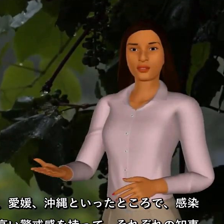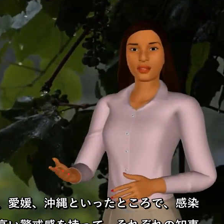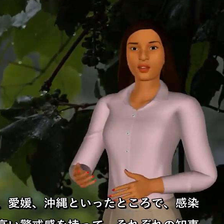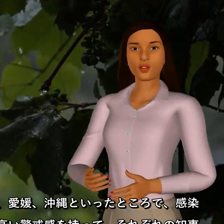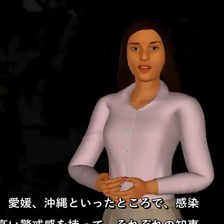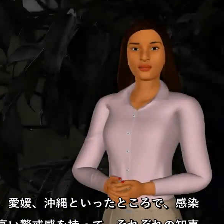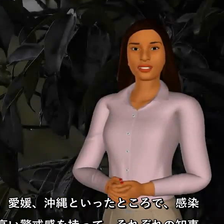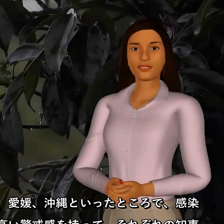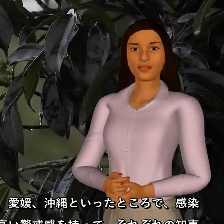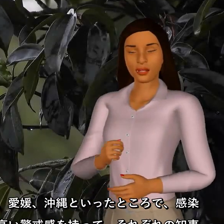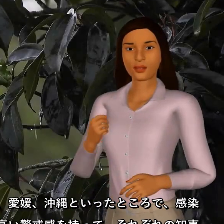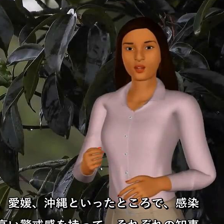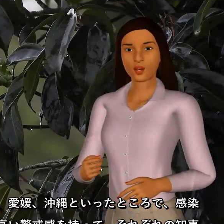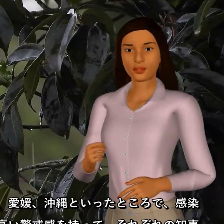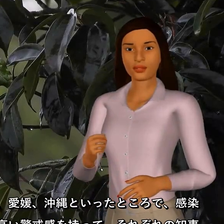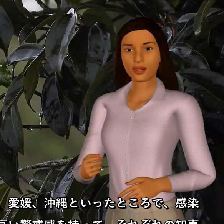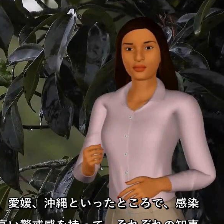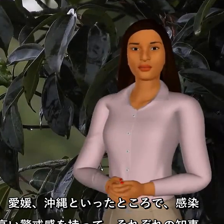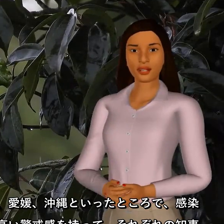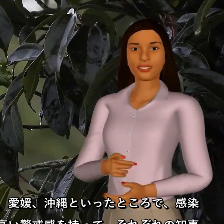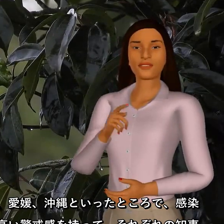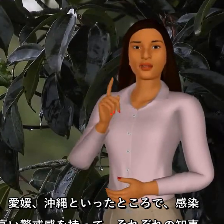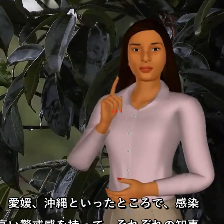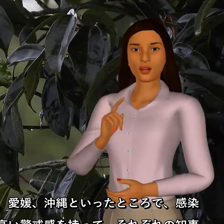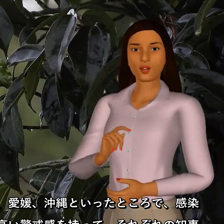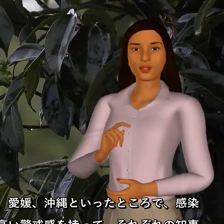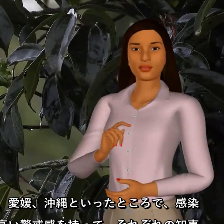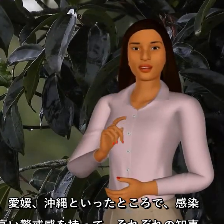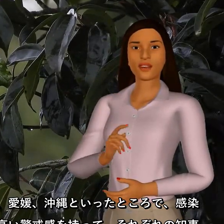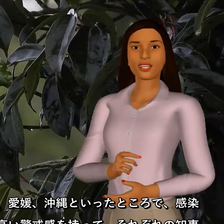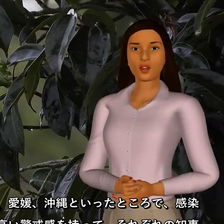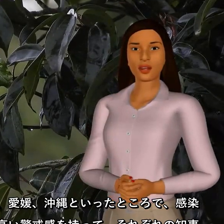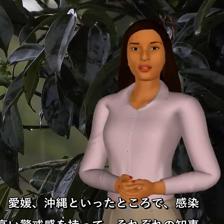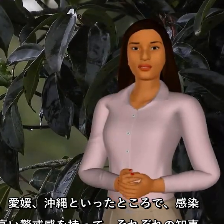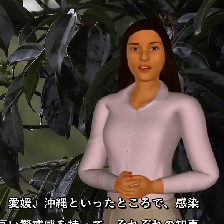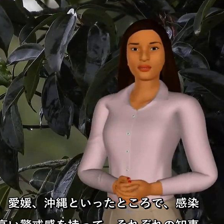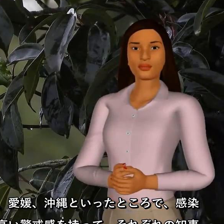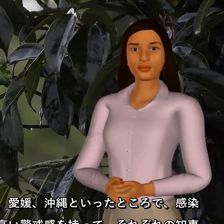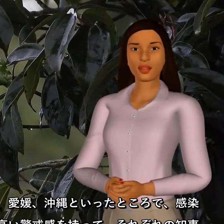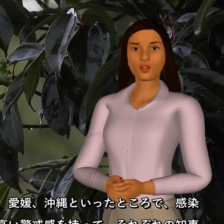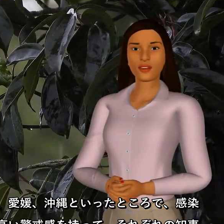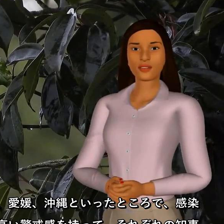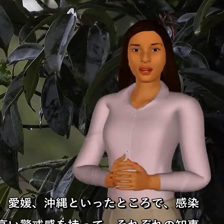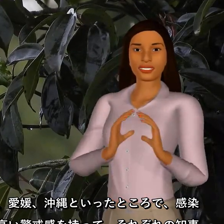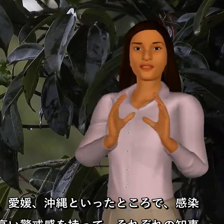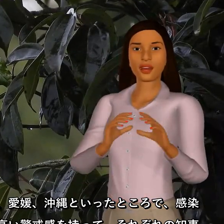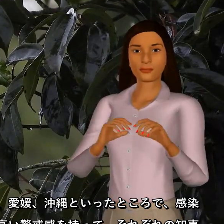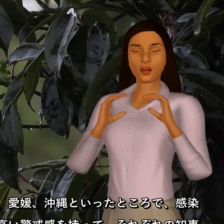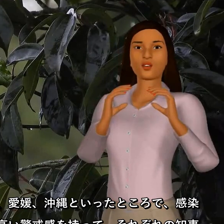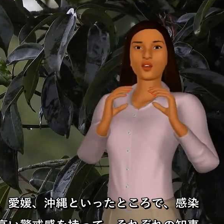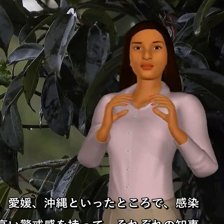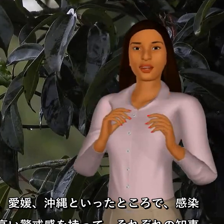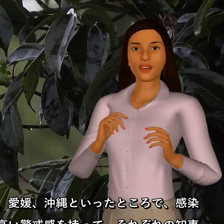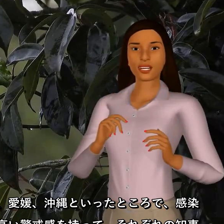また、西村経済再生担当大臣は、宮城や山形、愛媛、沖縄といったところで、感染